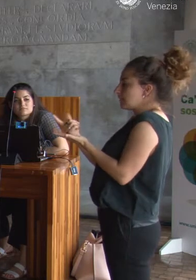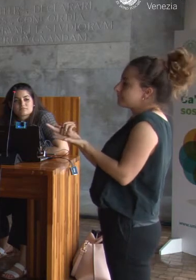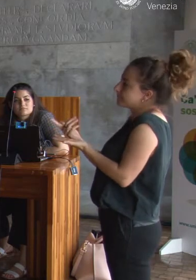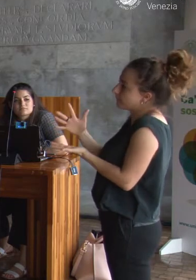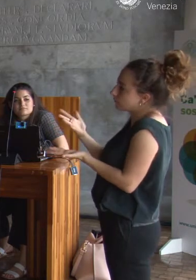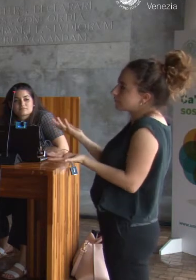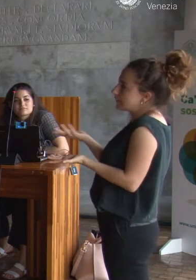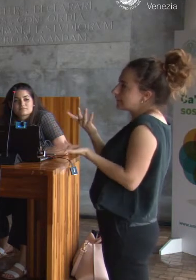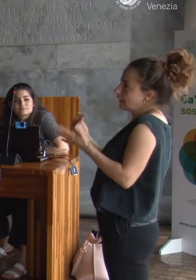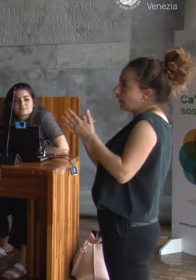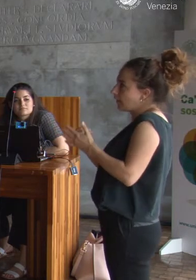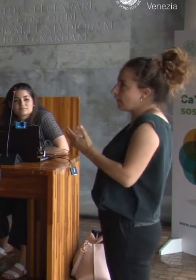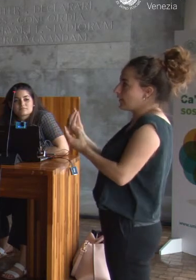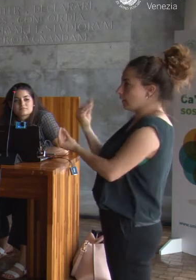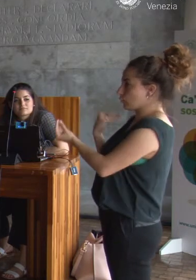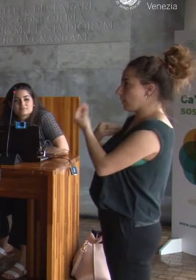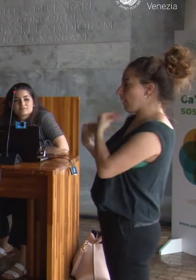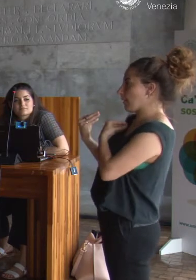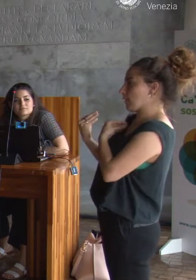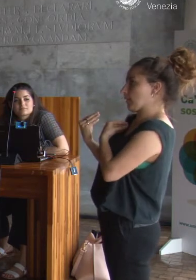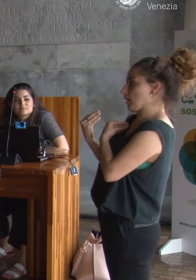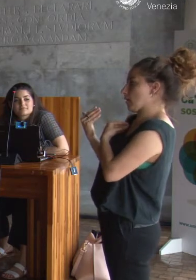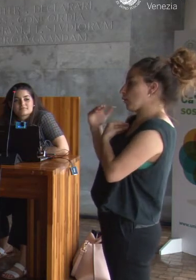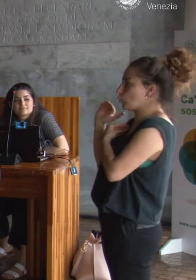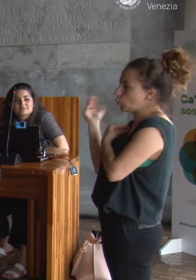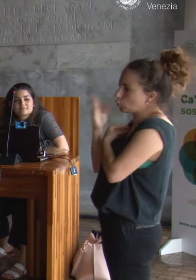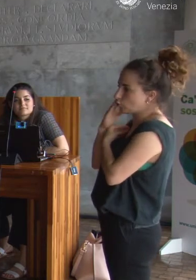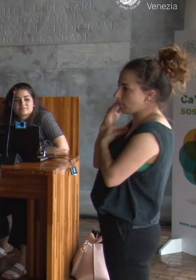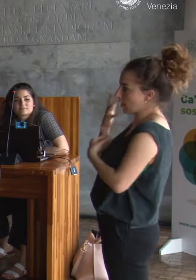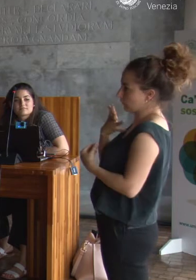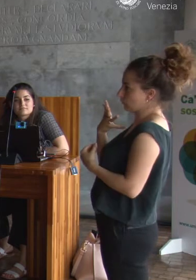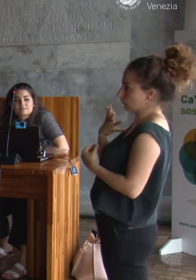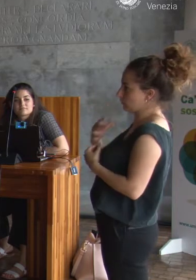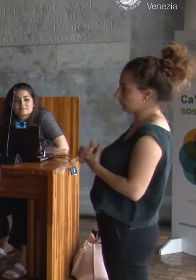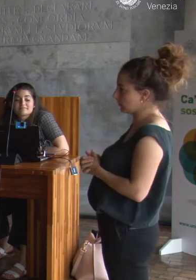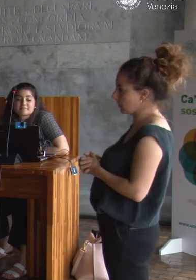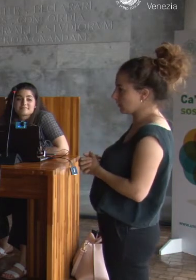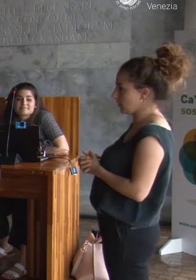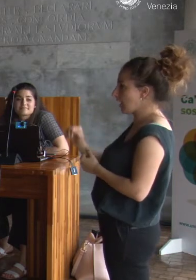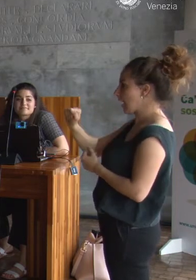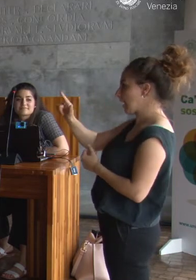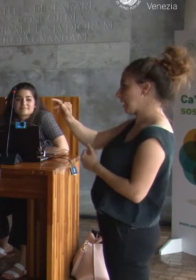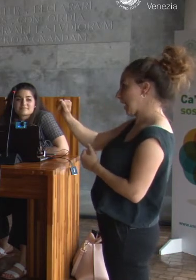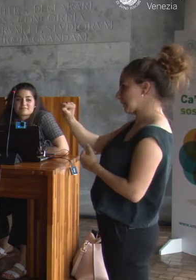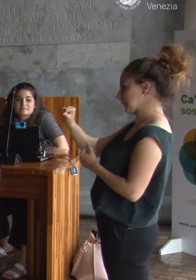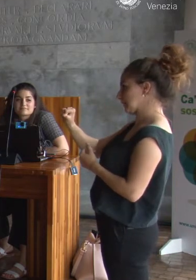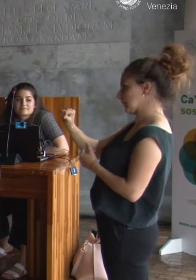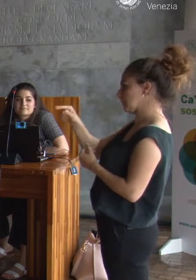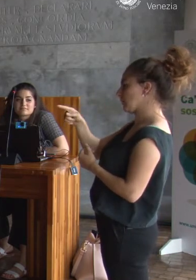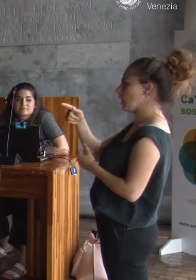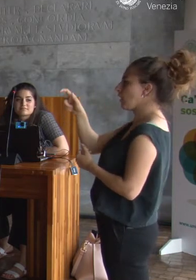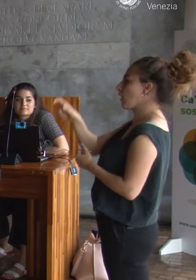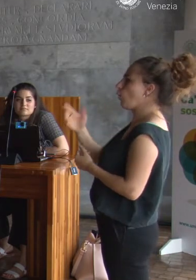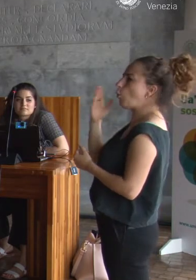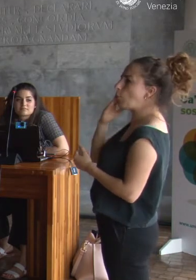forse poi, alla fine, queste sono le domande che si fanno tutti gli umani. Alias è un essere umano o